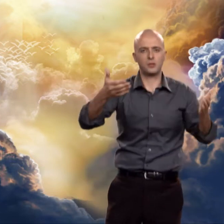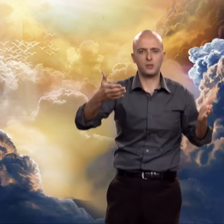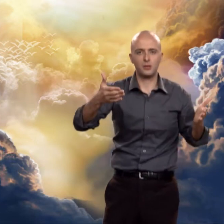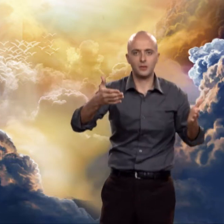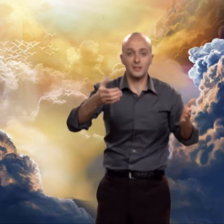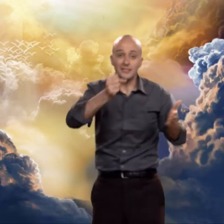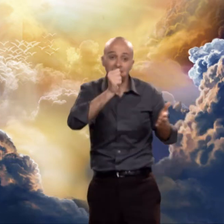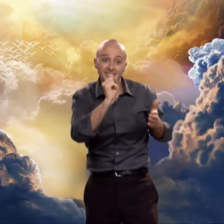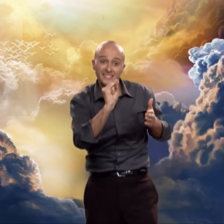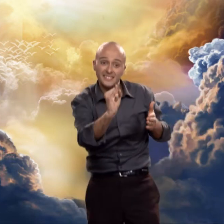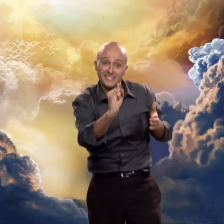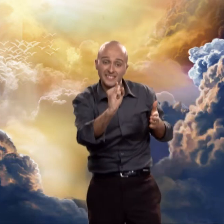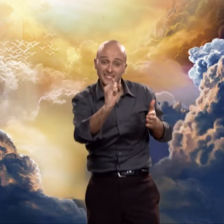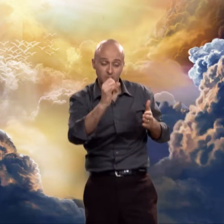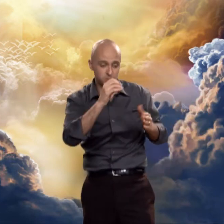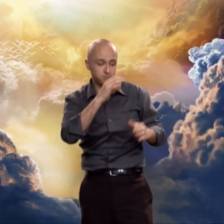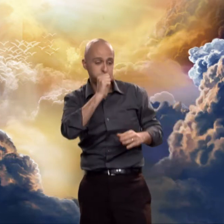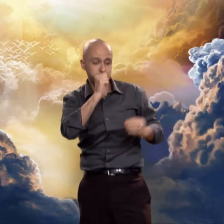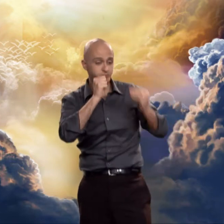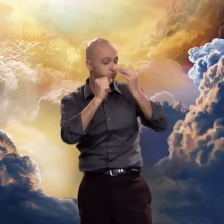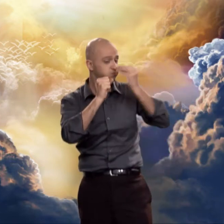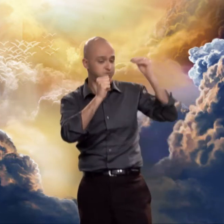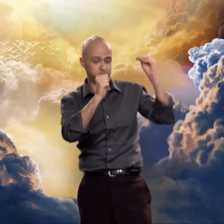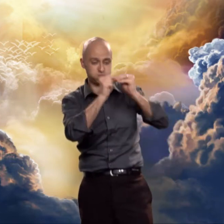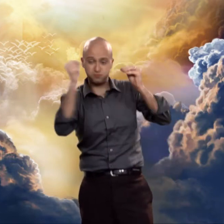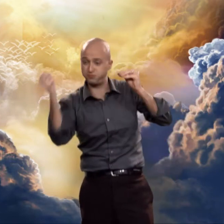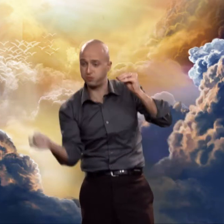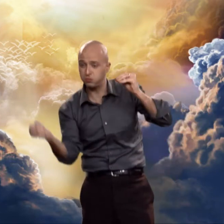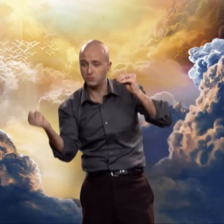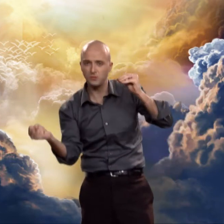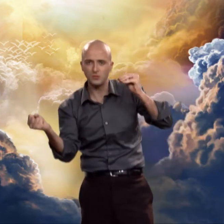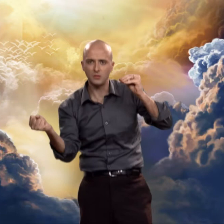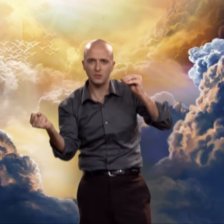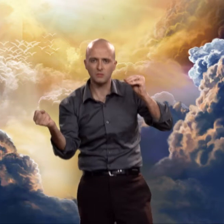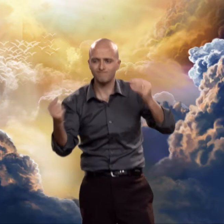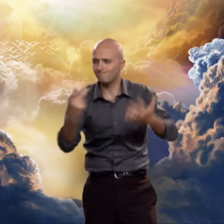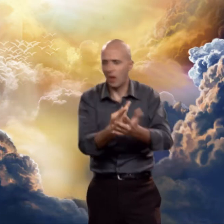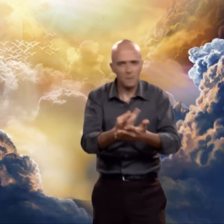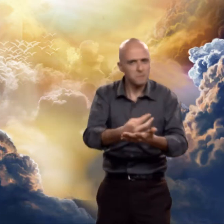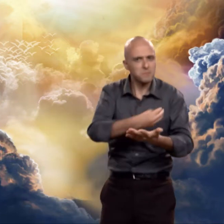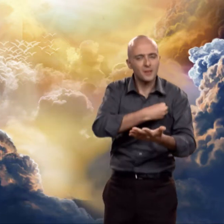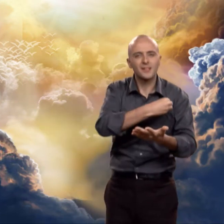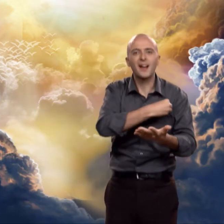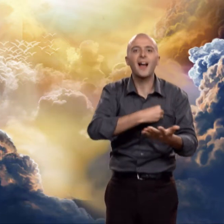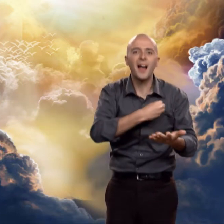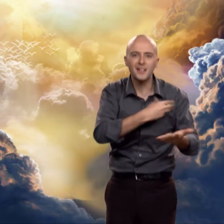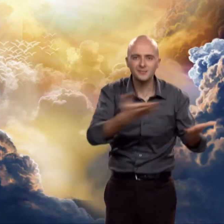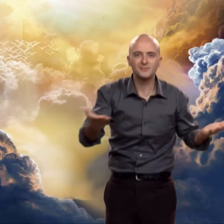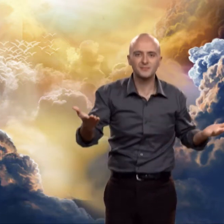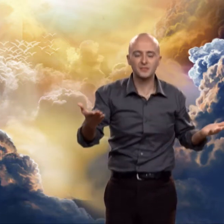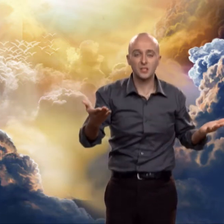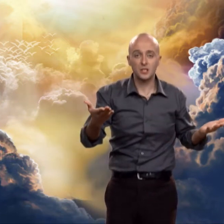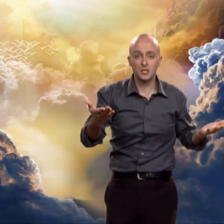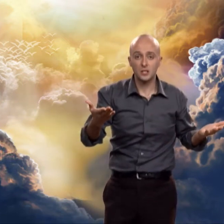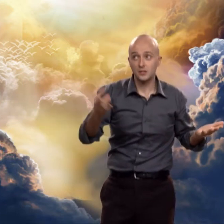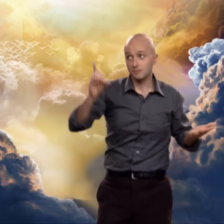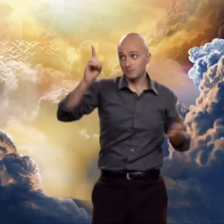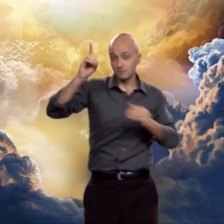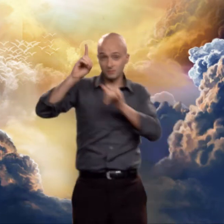O sábado foi guardado por Adão em sua inocência no Éden. Por Adão, depois de caído, mas arrependido,